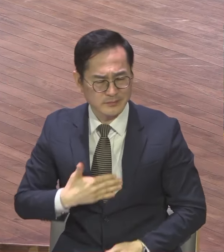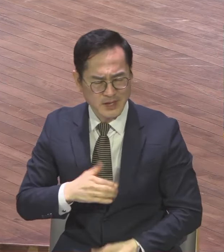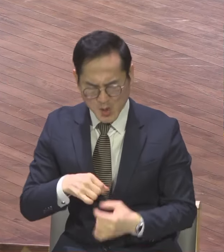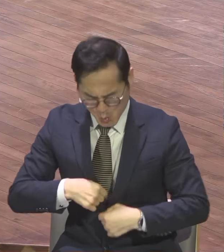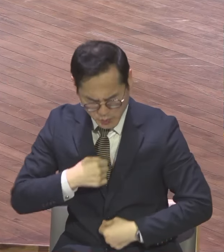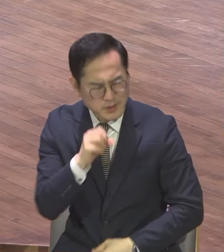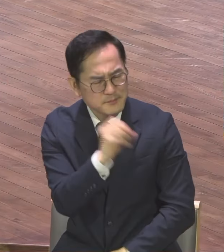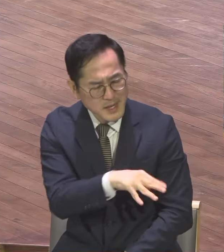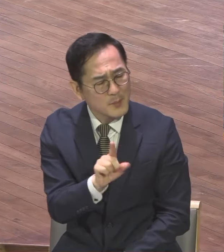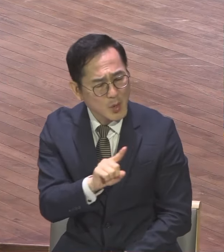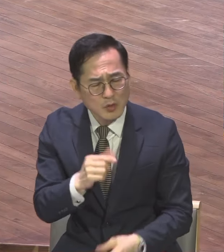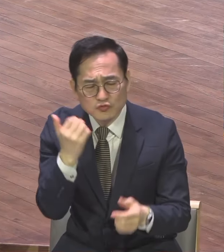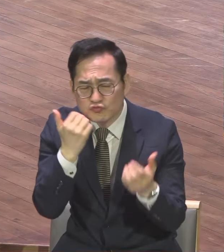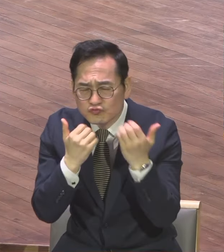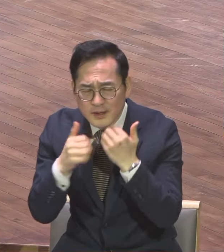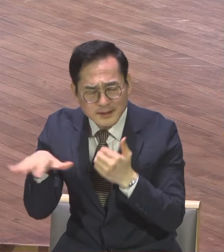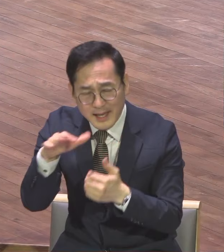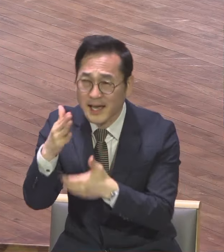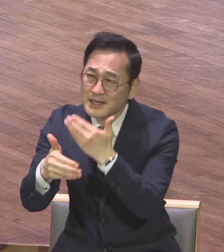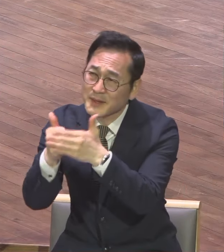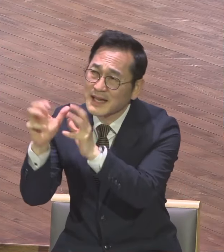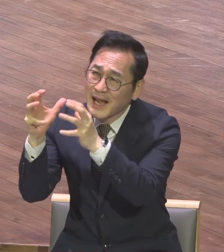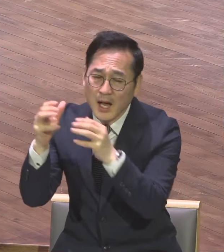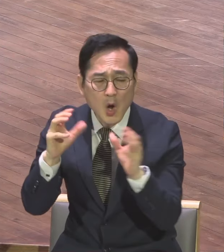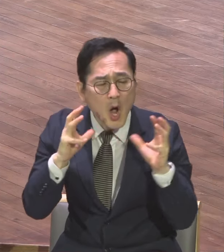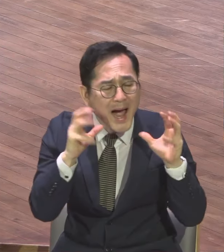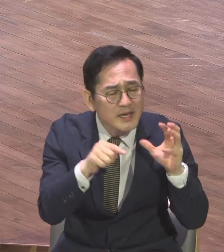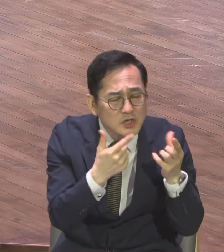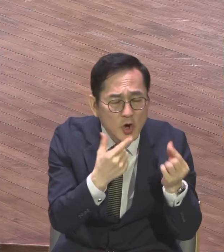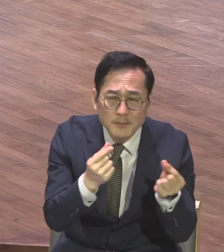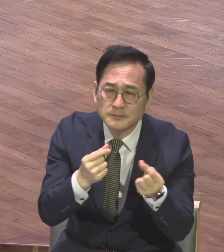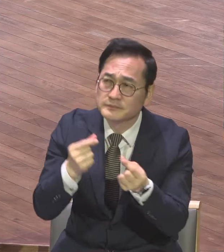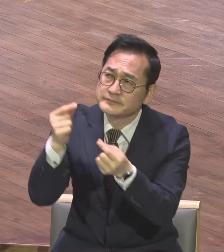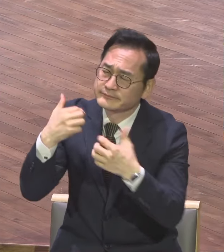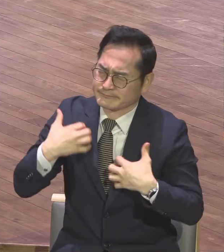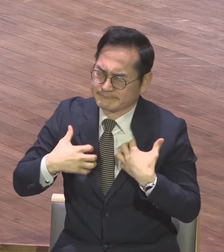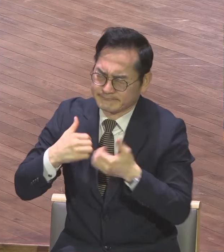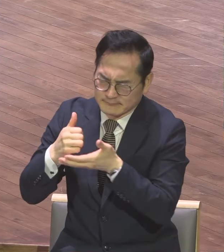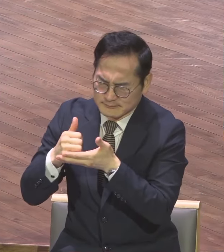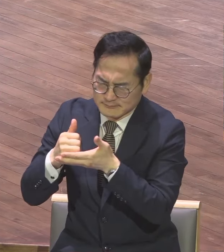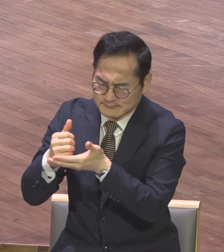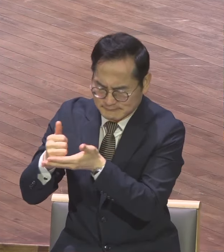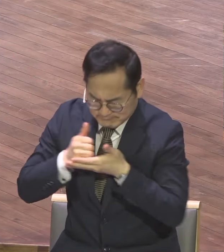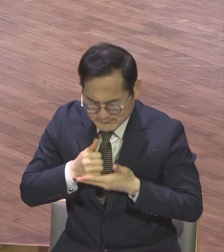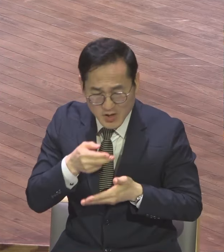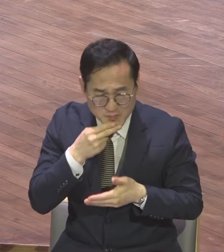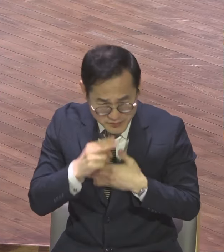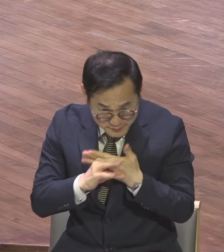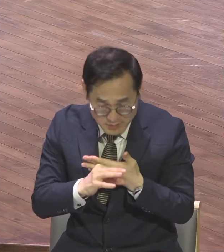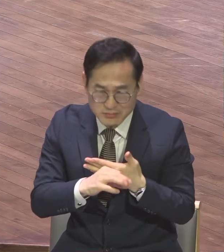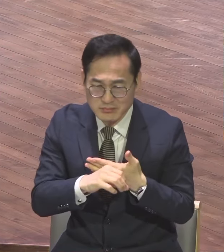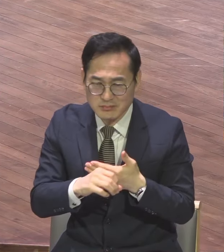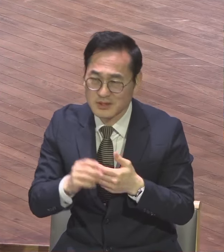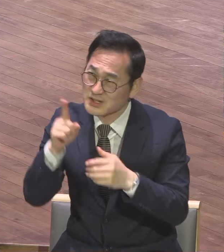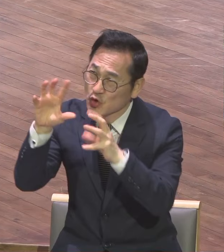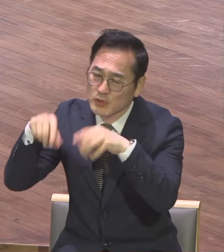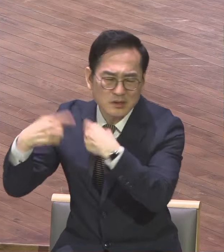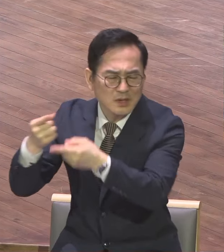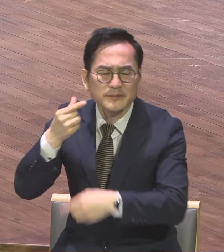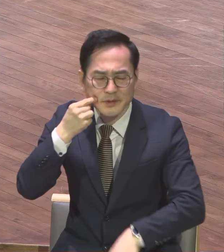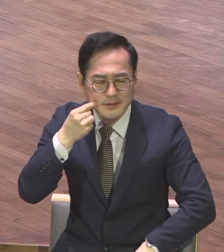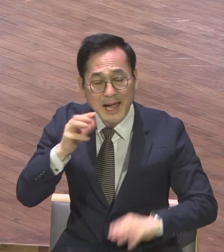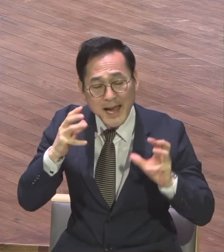이르노니 누구든지 하나님의 나라를 어린아이와 같이 받들지 않는 자는 결단코 그곳에 들어가지 못하리라 하시고